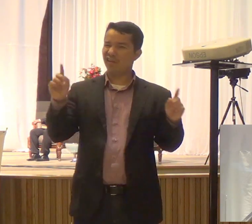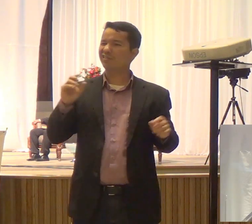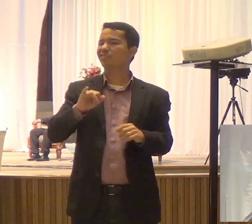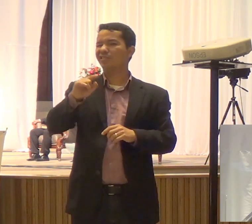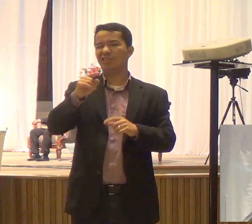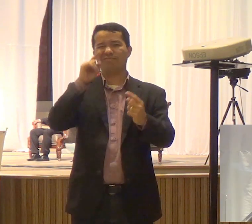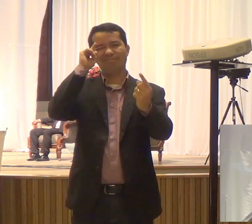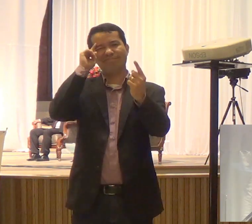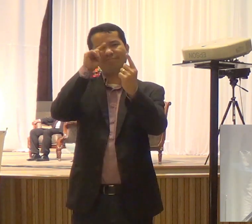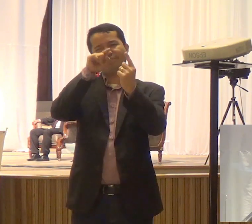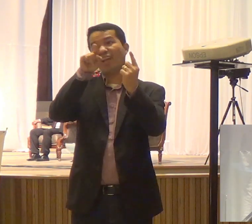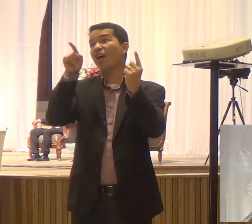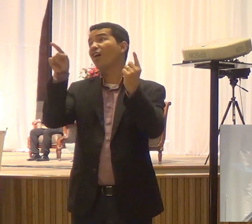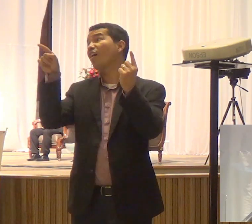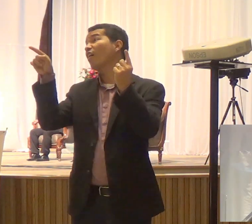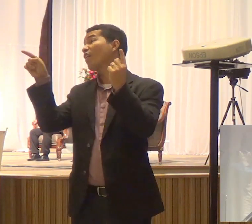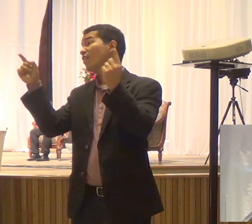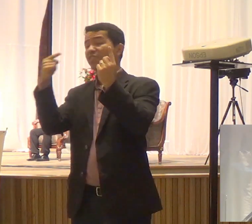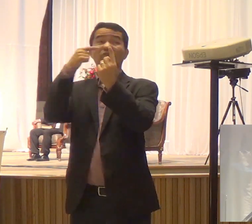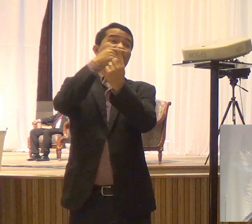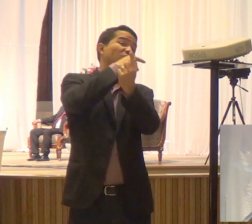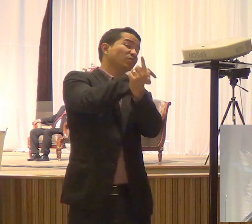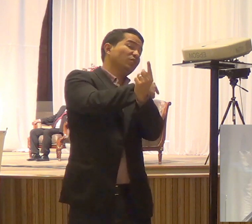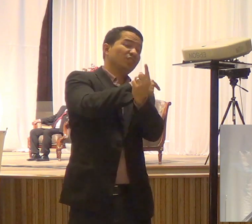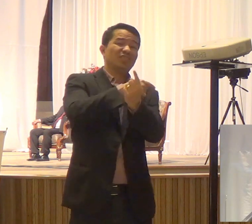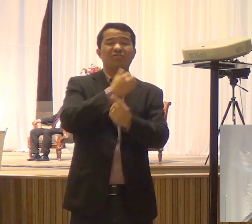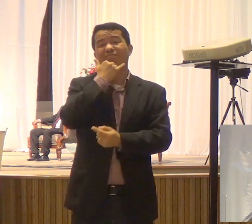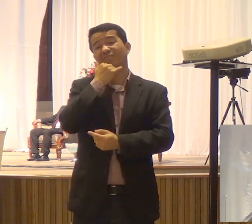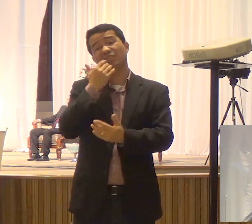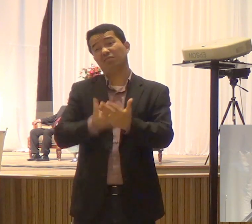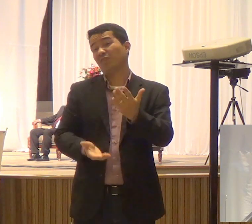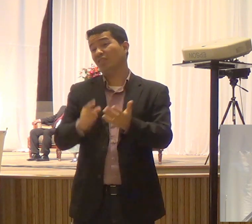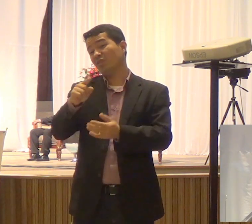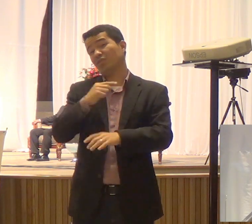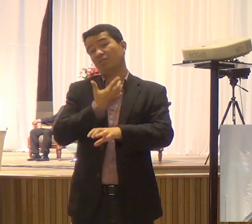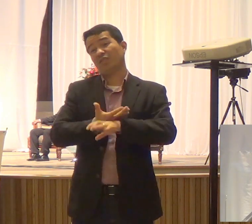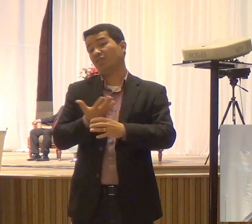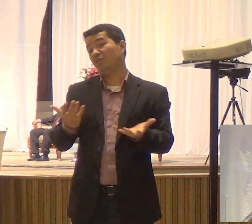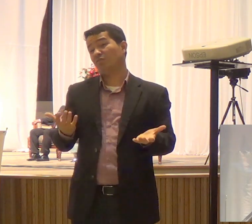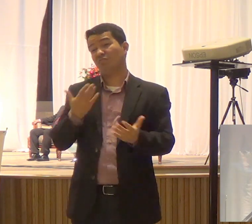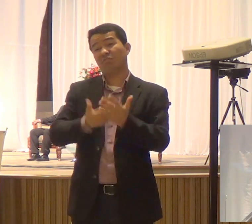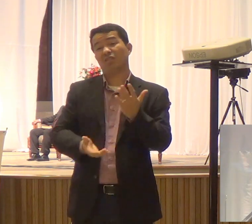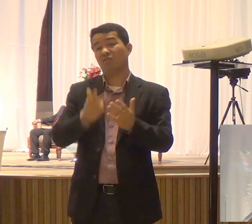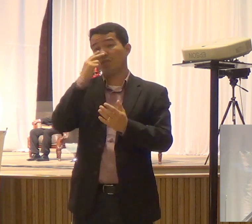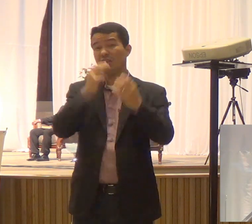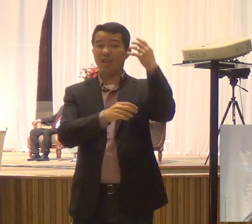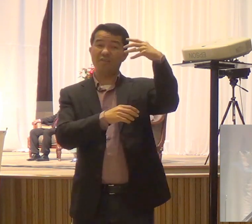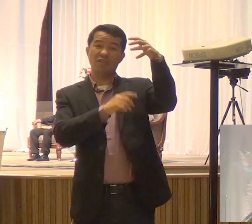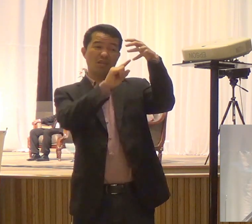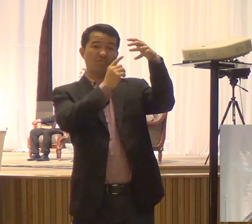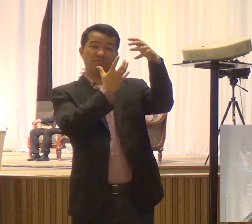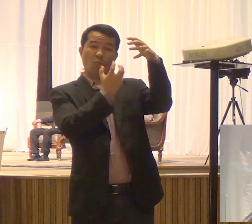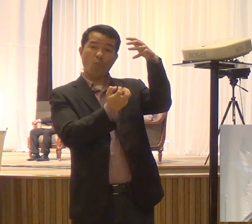videira conectada, quando a gente está como videira seca, aqui como Ezequiel está falando, que nem para queimar